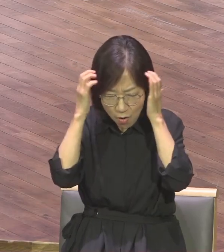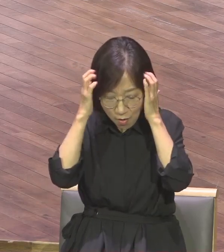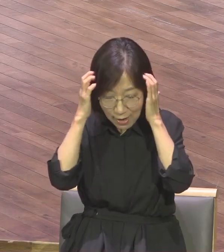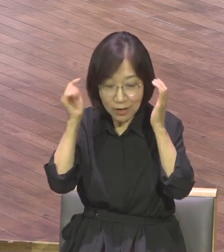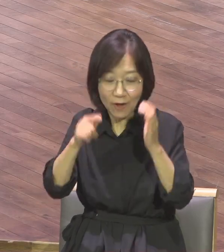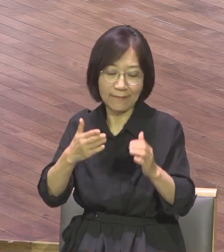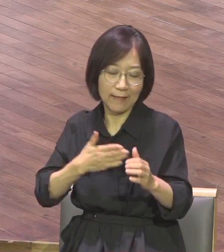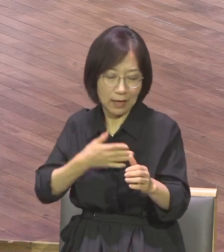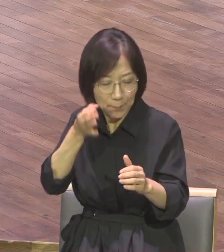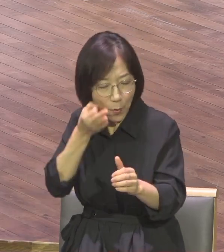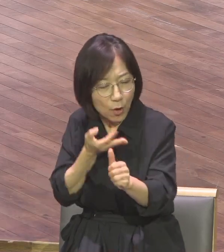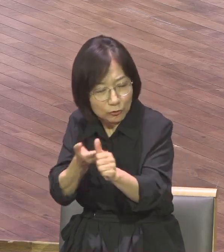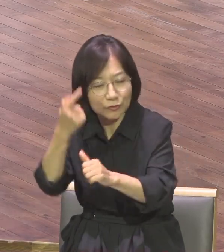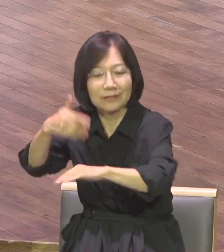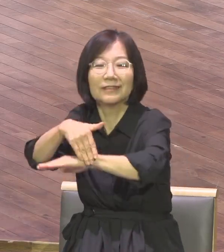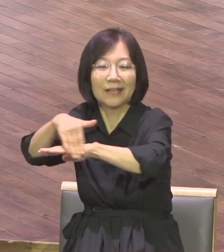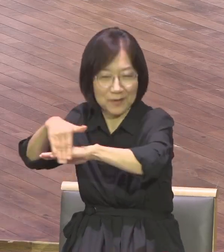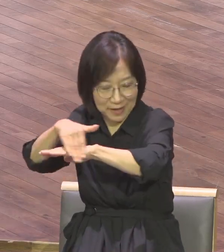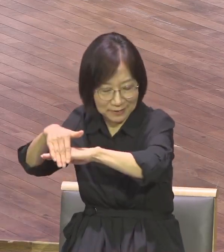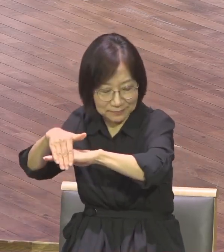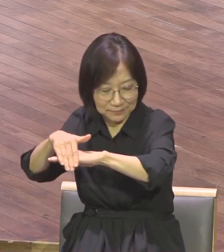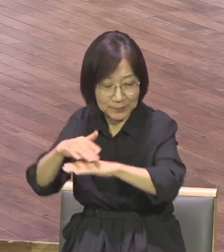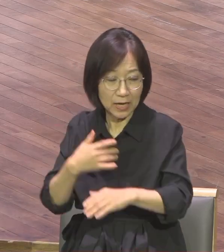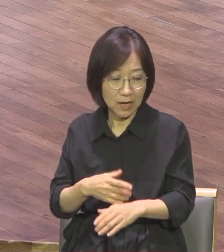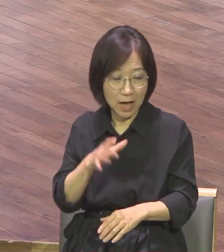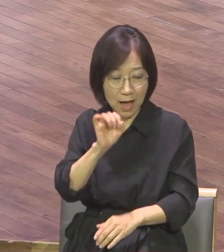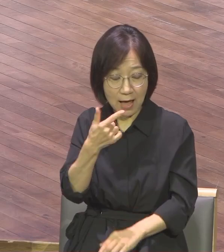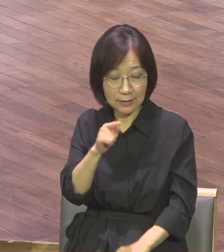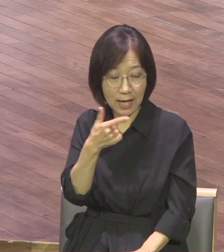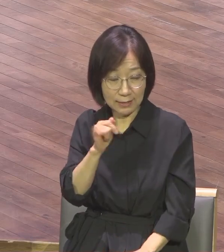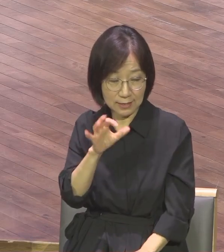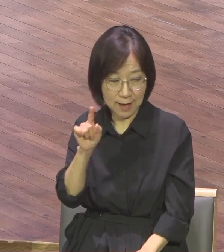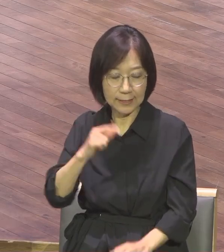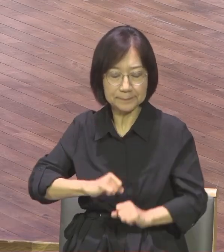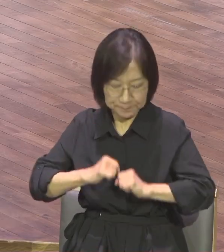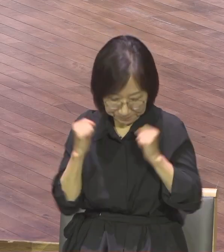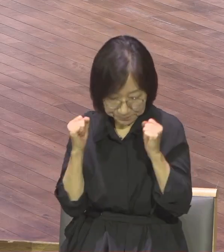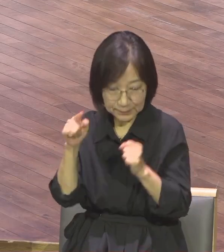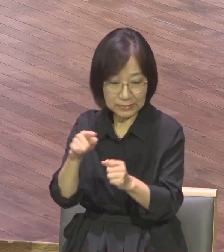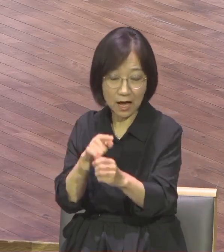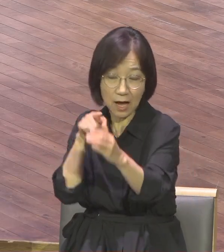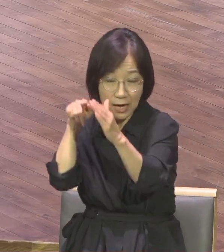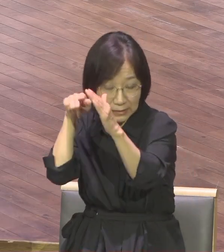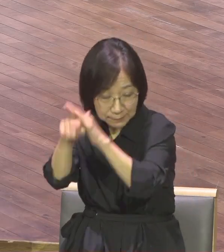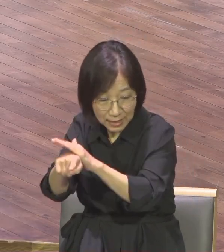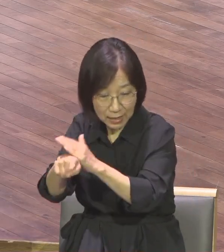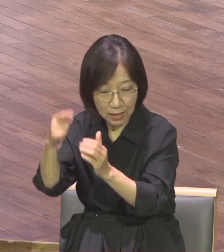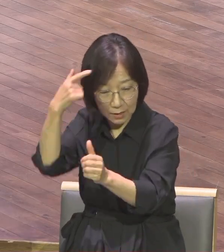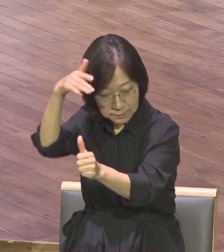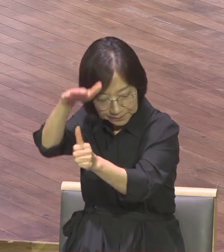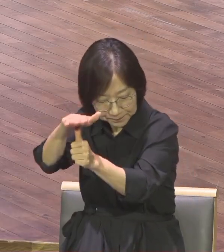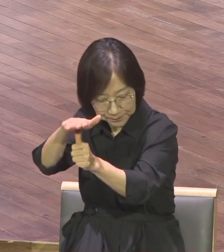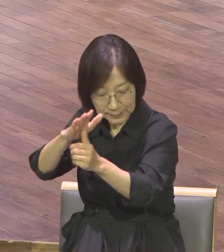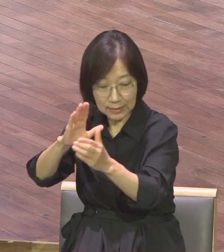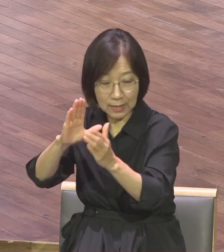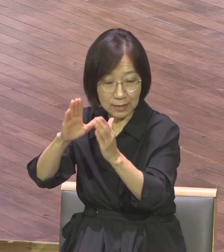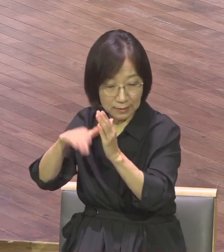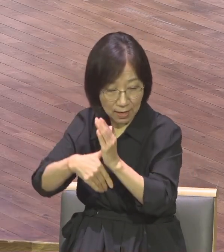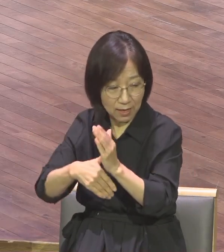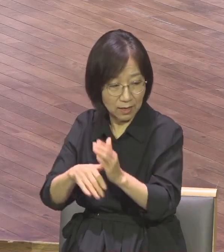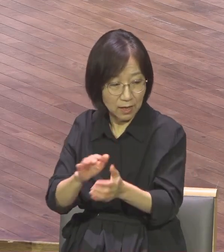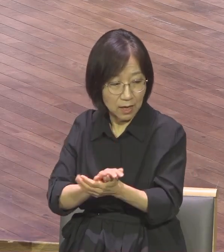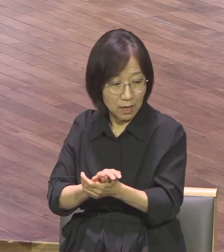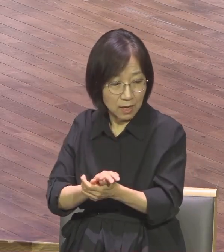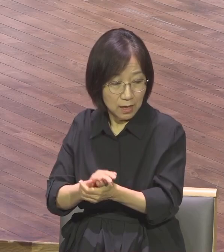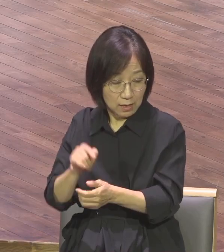그에게 보이리라 하시니 아나니아가 떠나 그 집에 들어가서 그에게 안수하여 이르되 형제 사울아 주 곧 내가